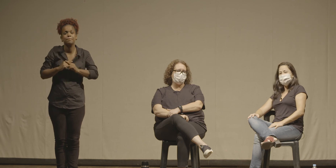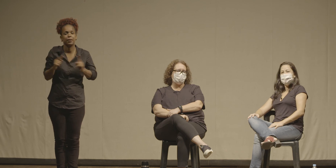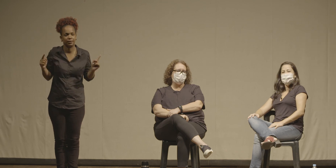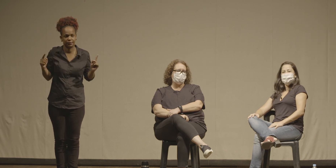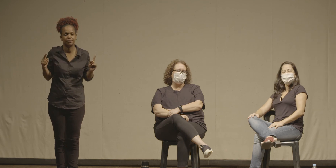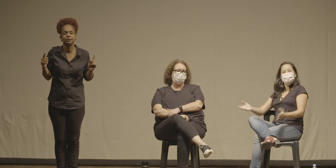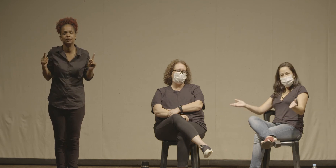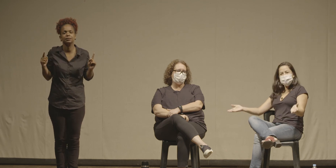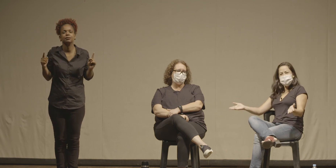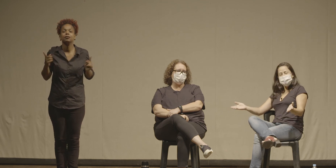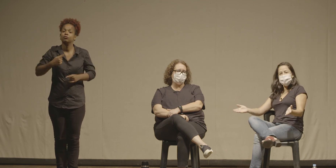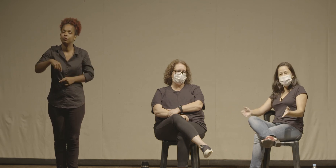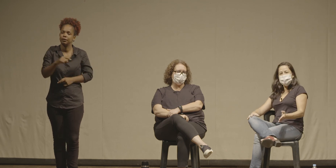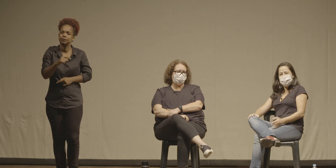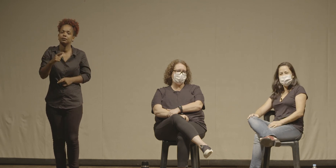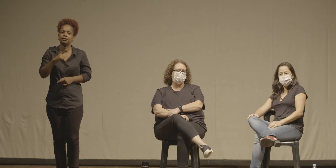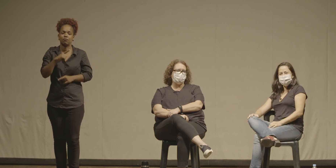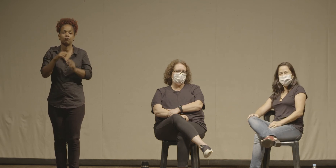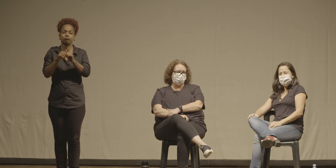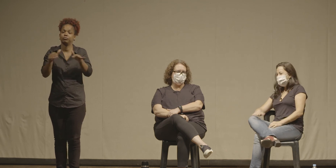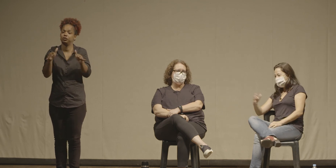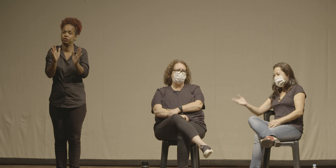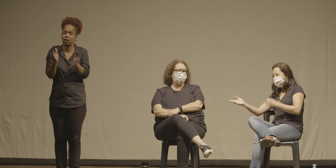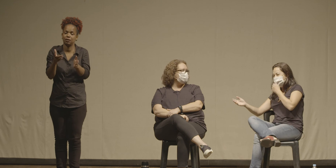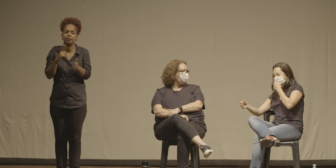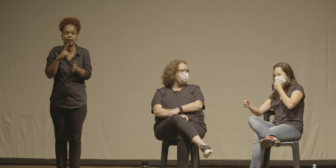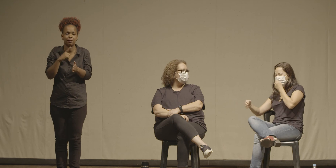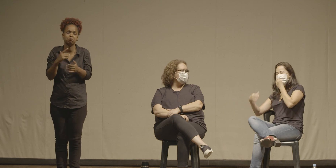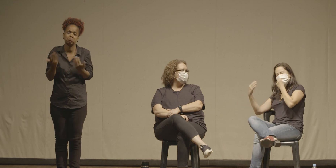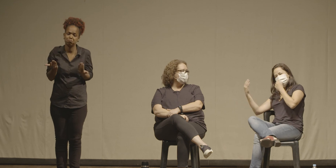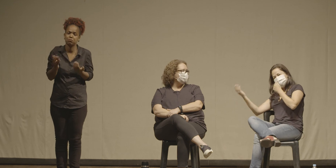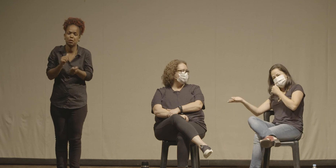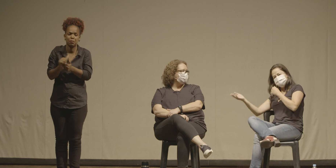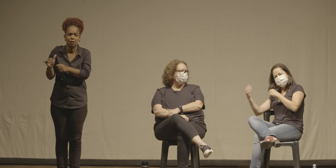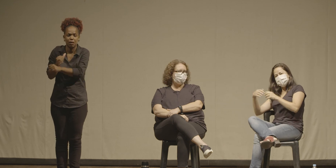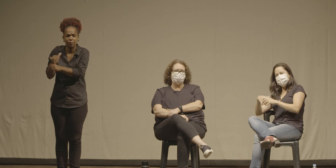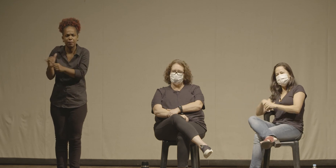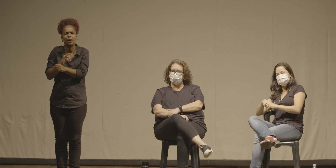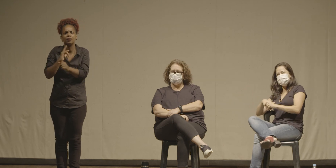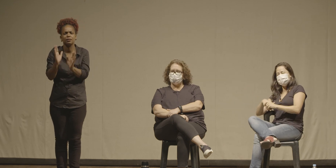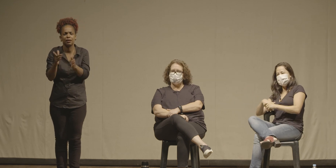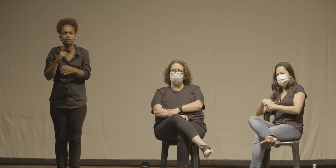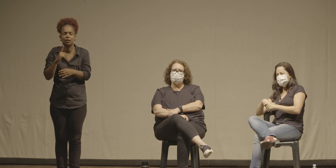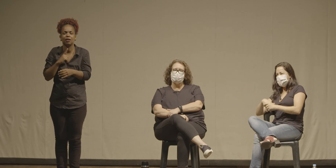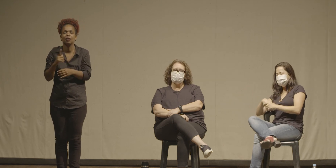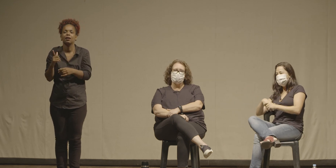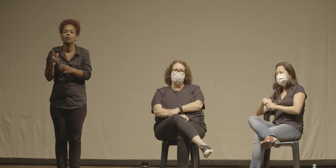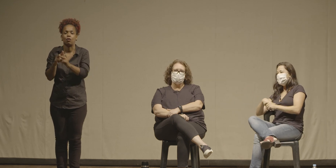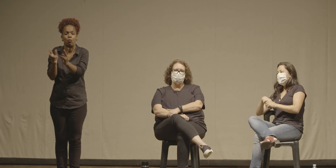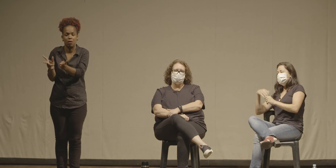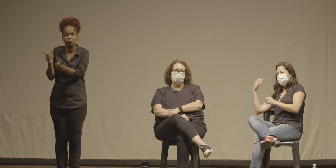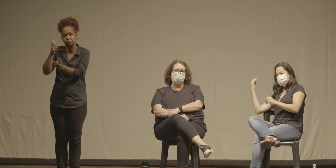Mas estamos fazendo uma distribuição. De uma forma ou de outra, lançamos o filme online no